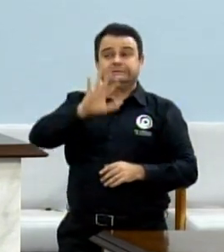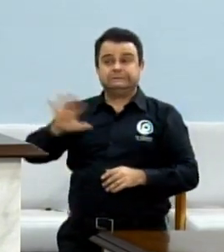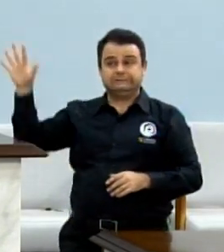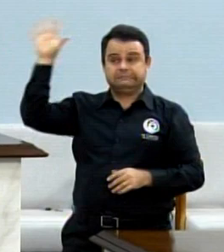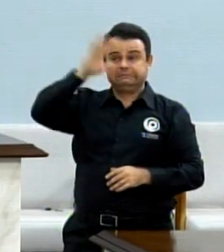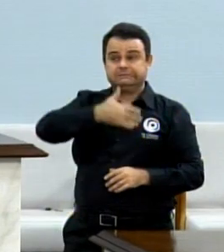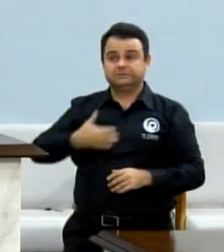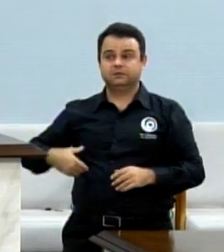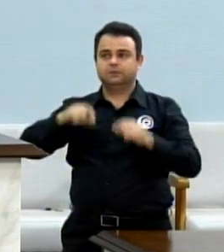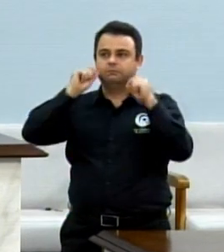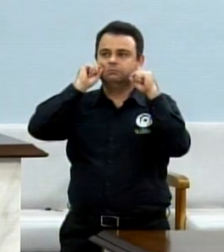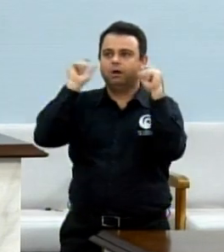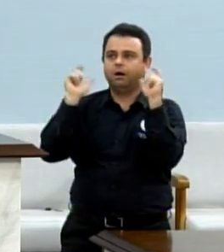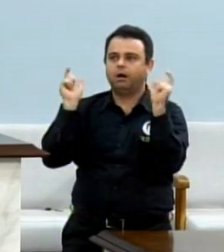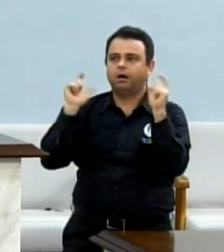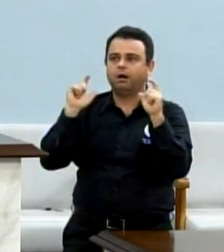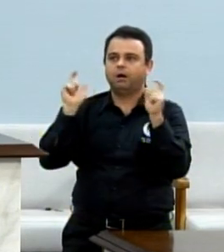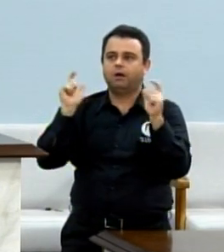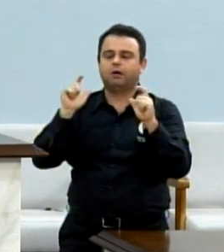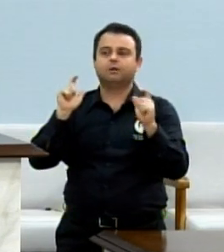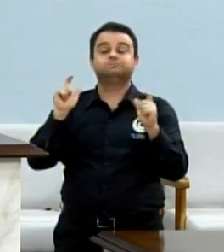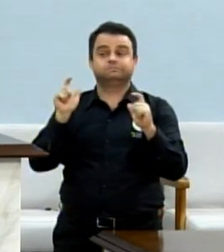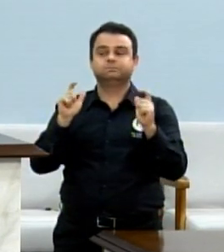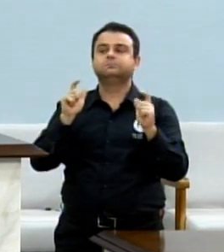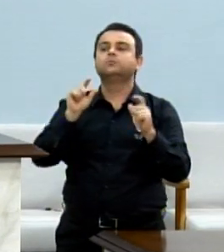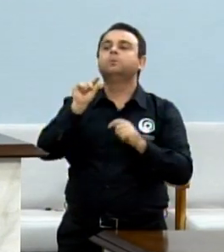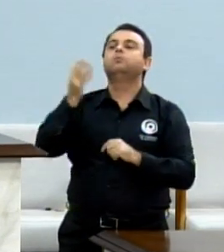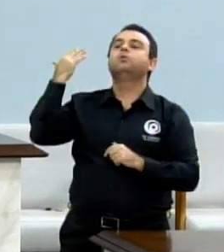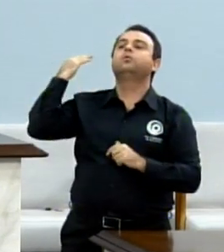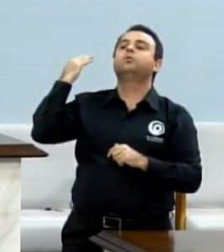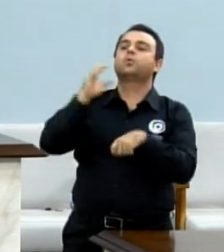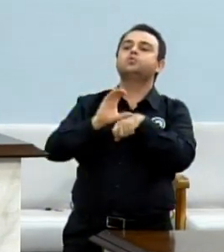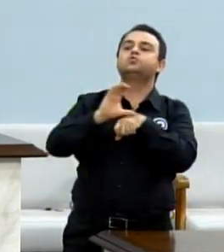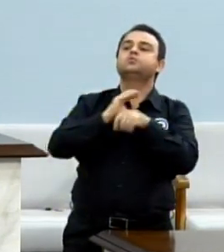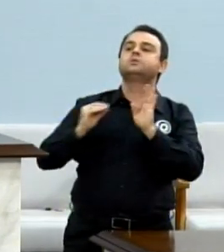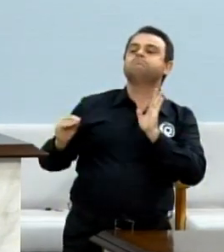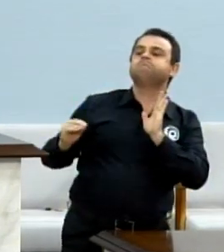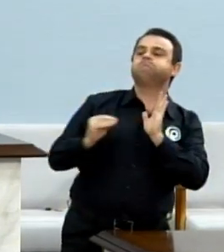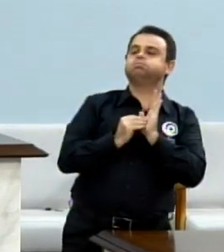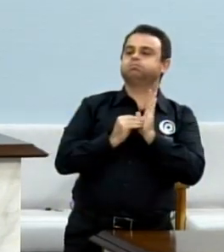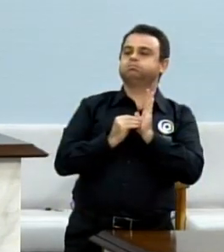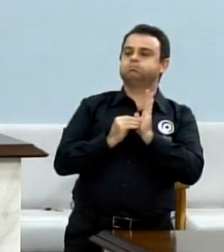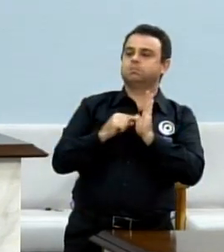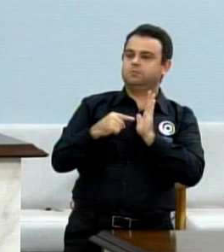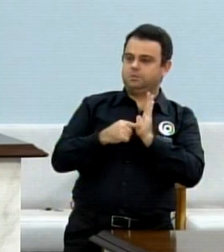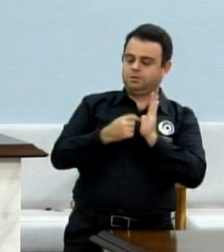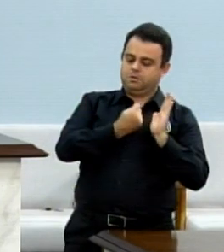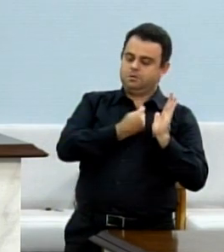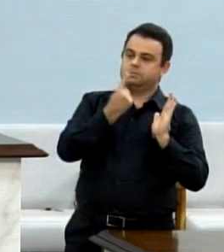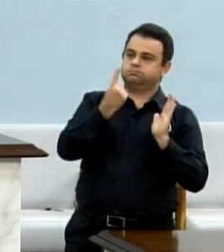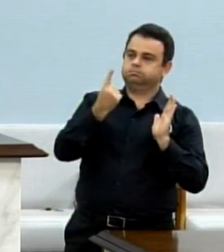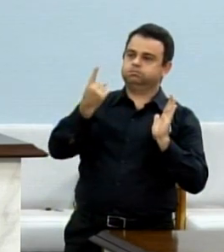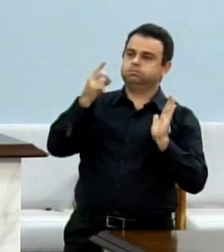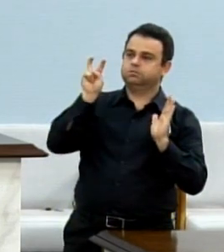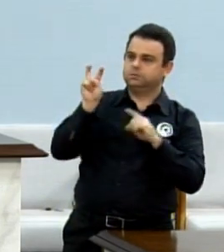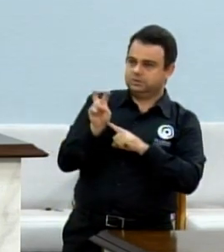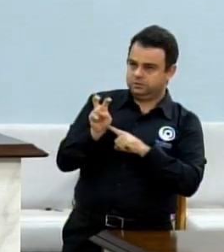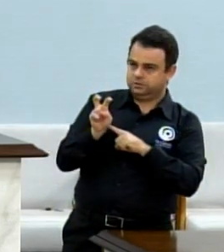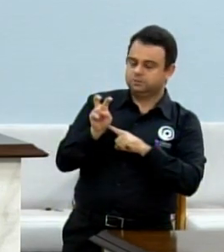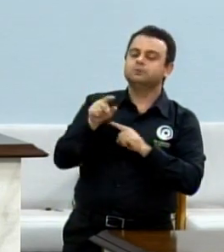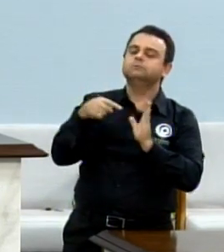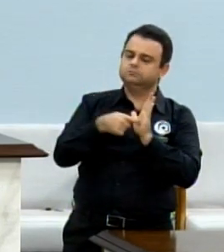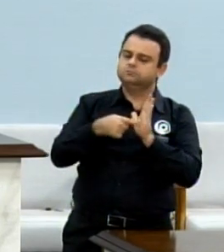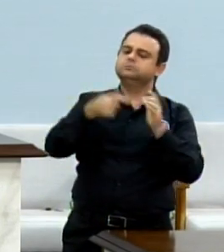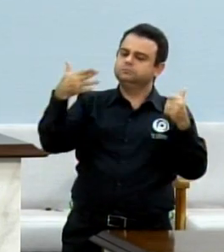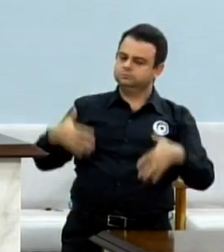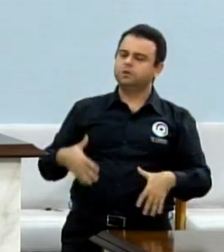arduamente, principalmente depois da inserção do artigo 21 da Constituição Federal, que deu poder para os entes federados fazer as fiscalizações.